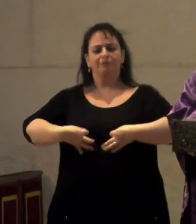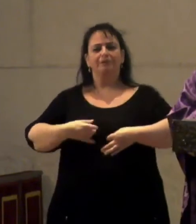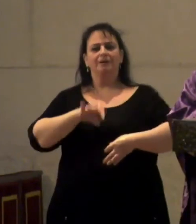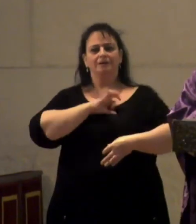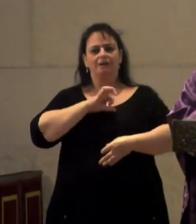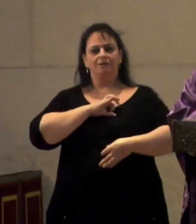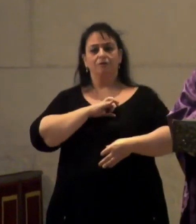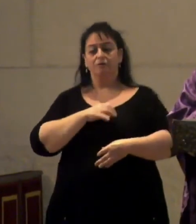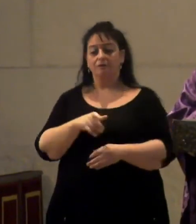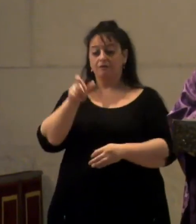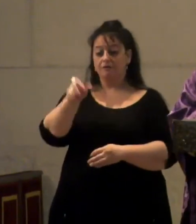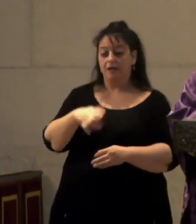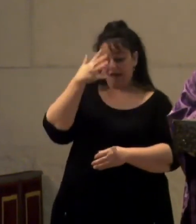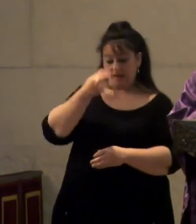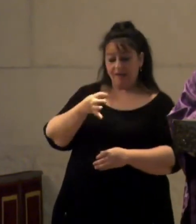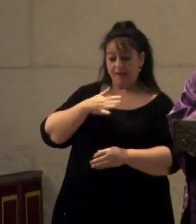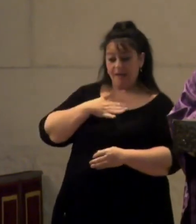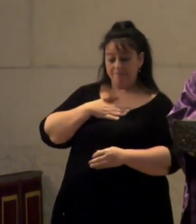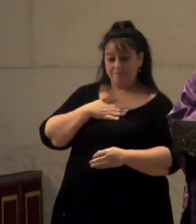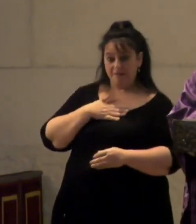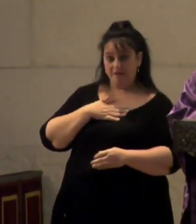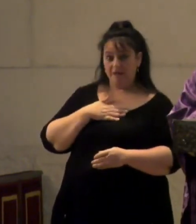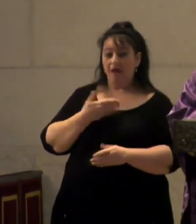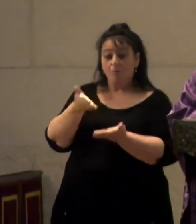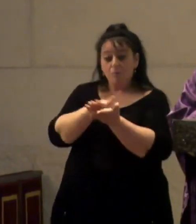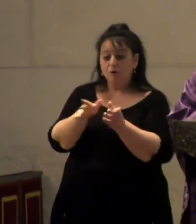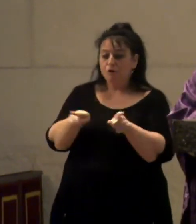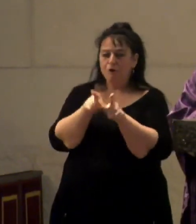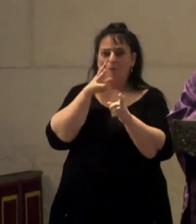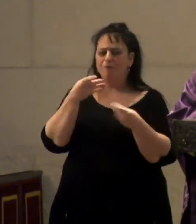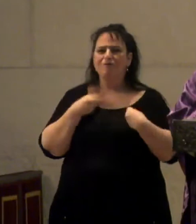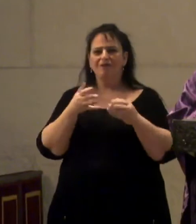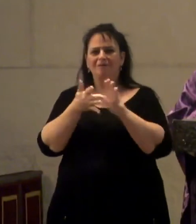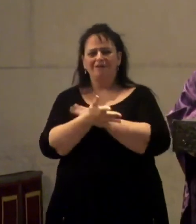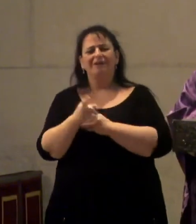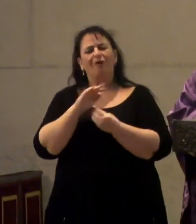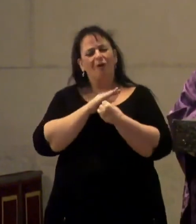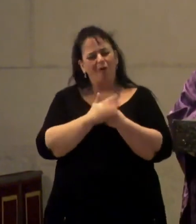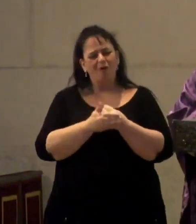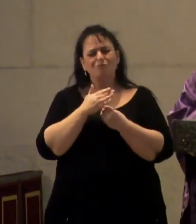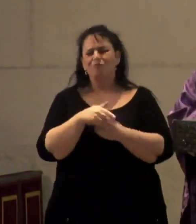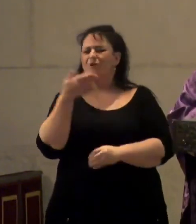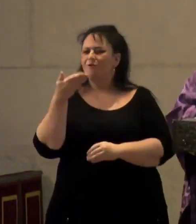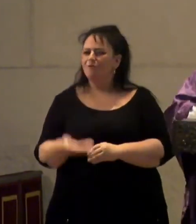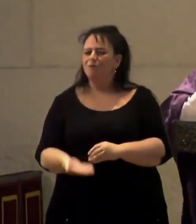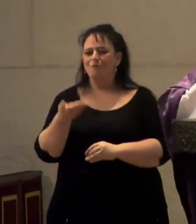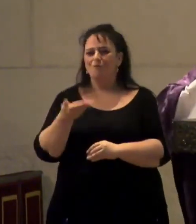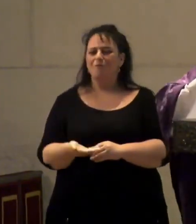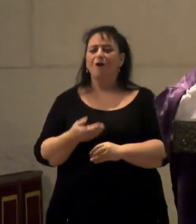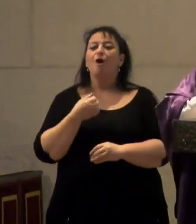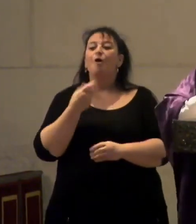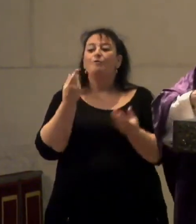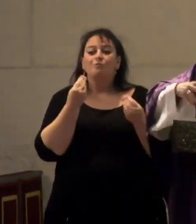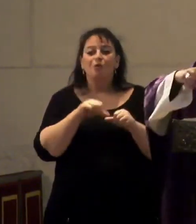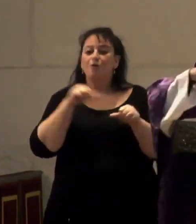mí, aunque haya muerto, vivirá. ¡Qué gran consuelo! ¿Cuántos creyentes que han hecho